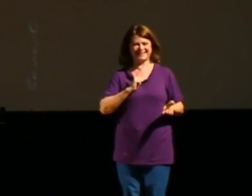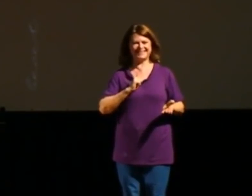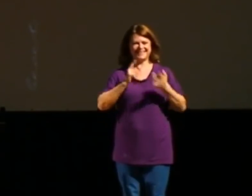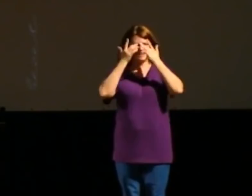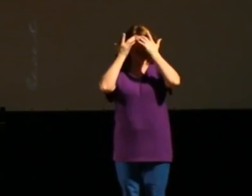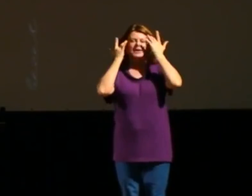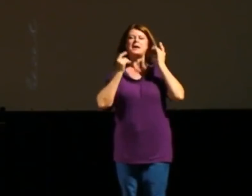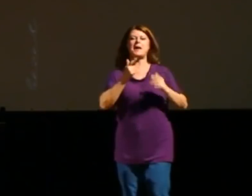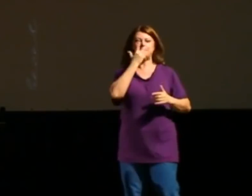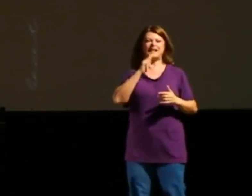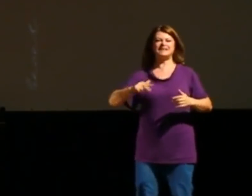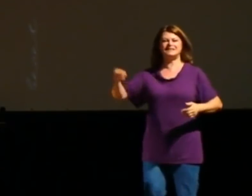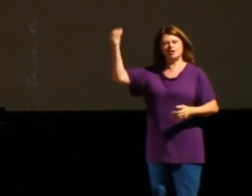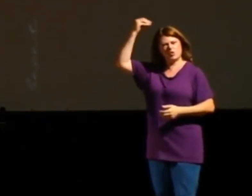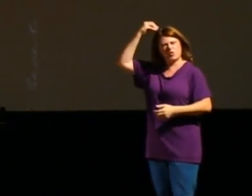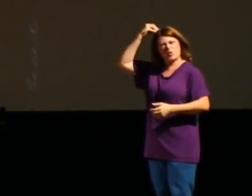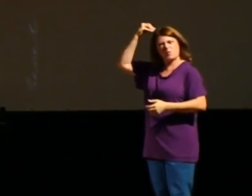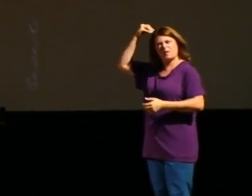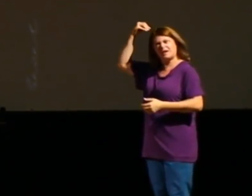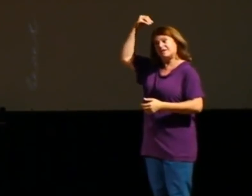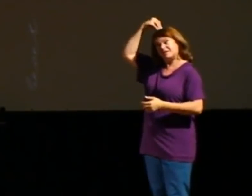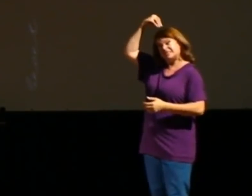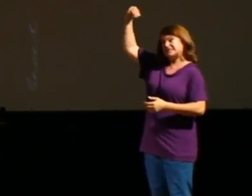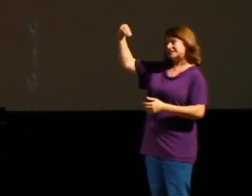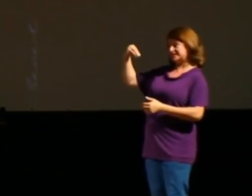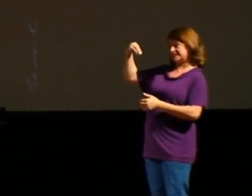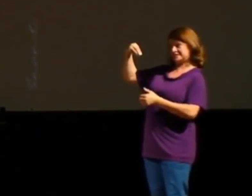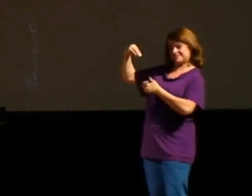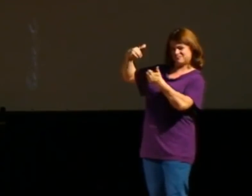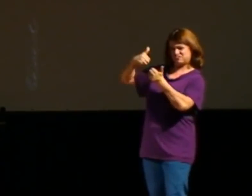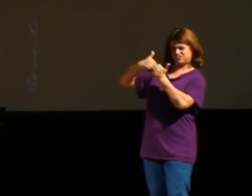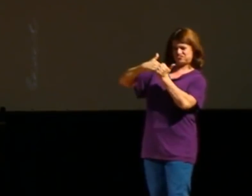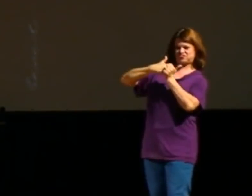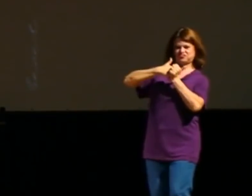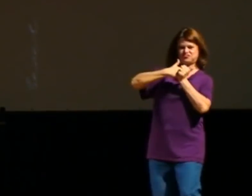apontando o dedo para a nossa ferida e faz aquela ferida infeccionar.